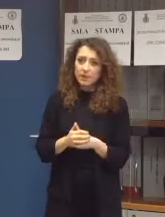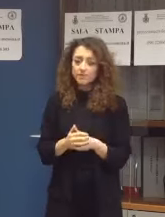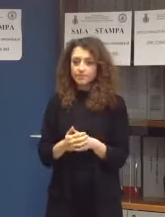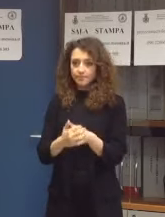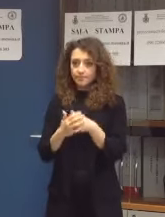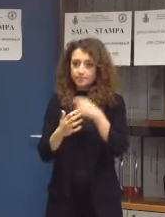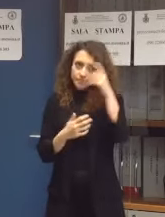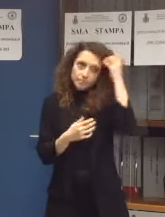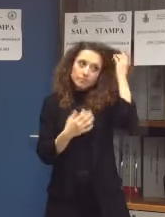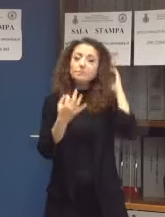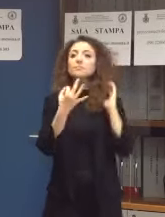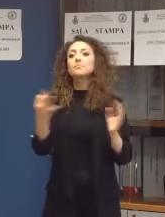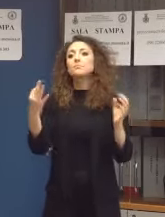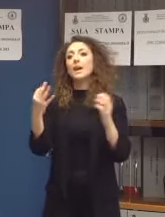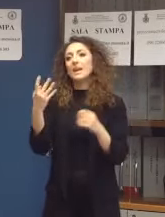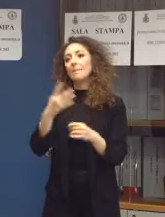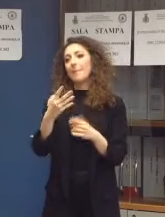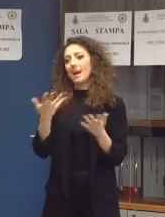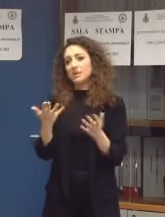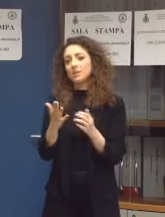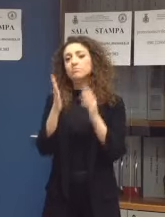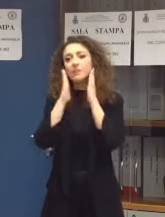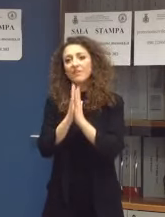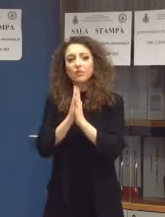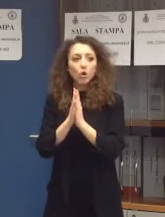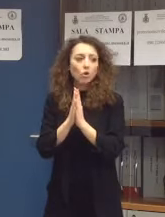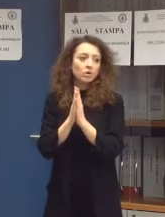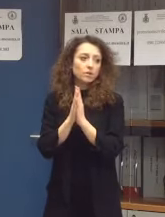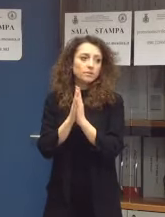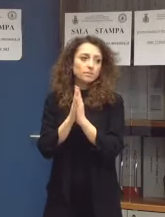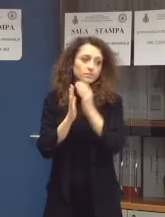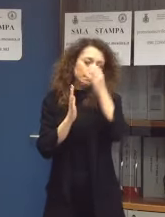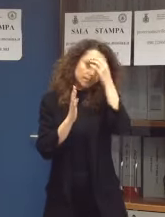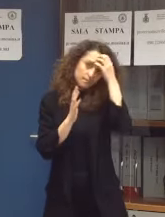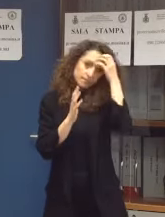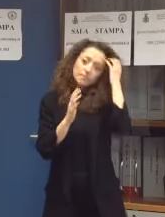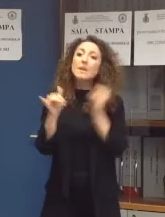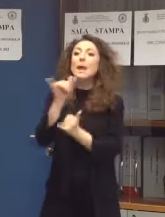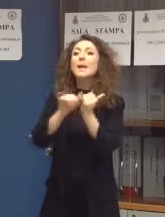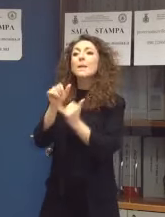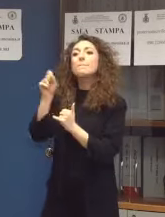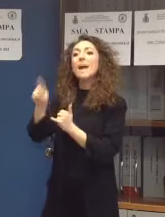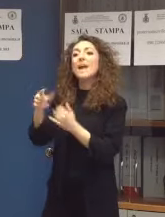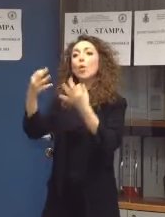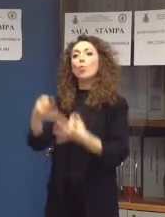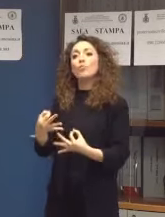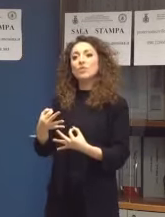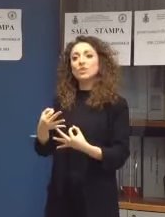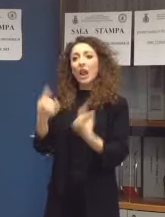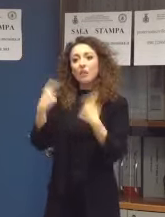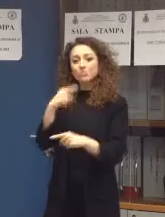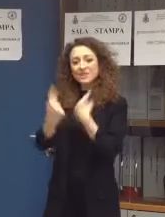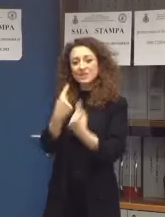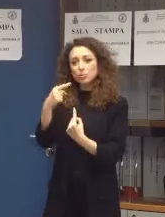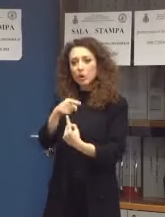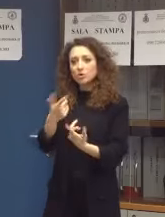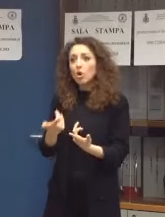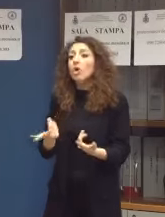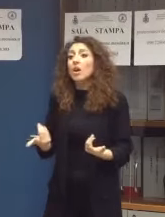Bene. Max, ti chiedo per favore di mandare una mail ufficiale per questi casi.